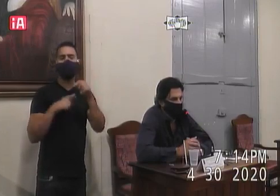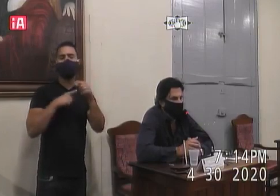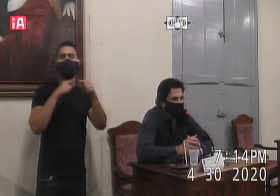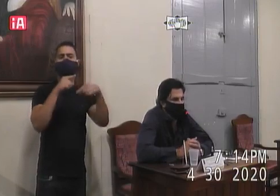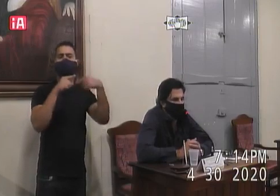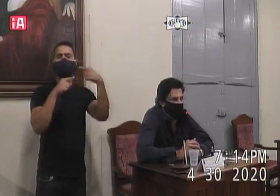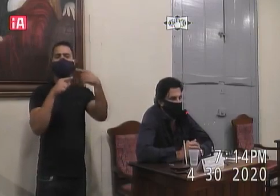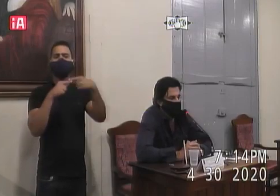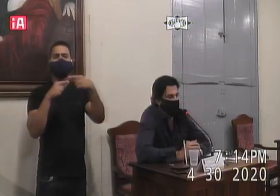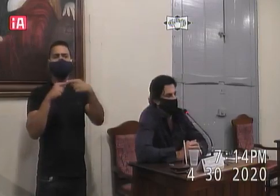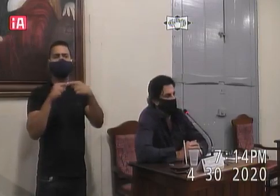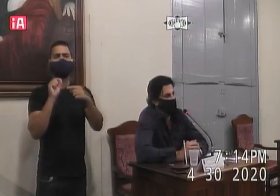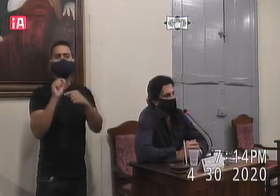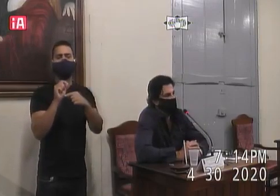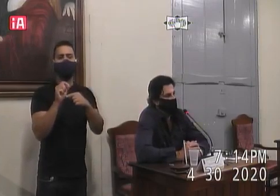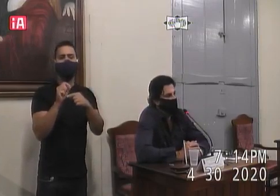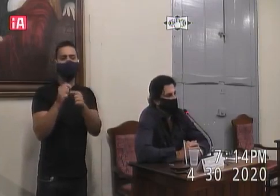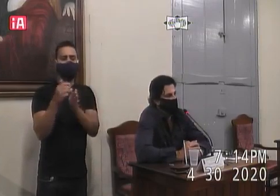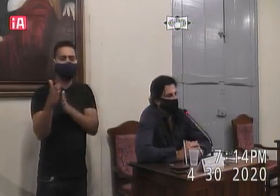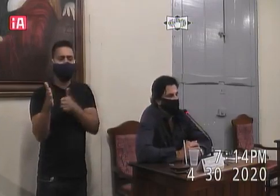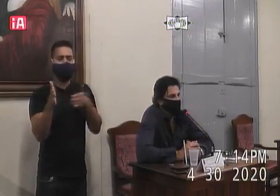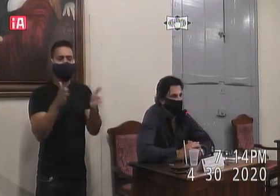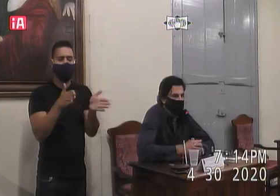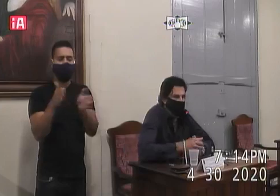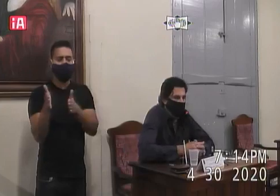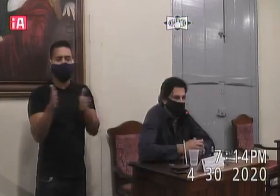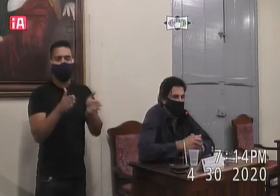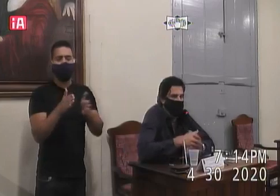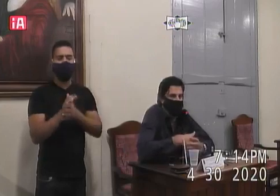visa flexibilizar